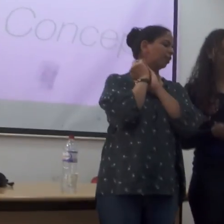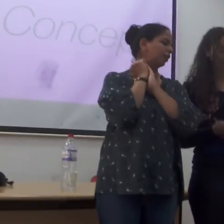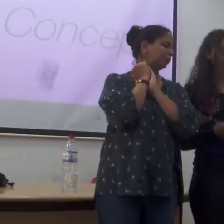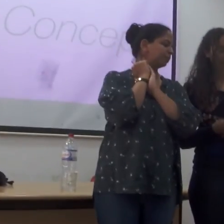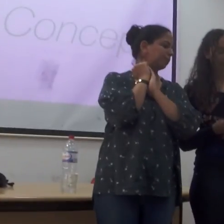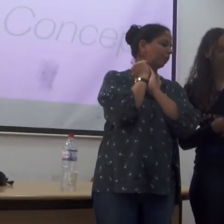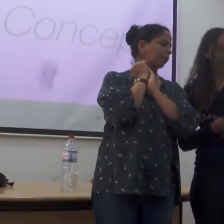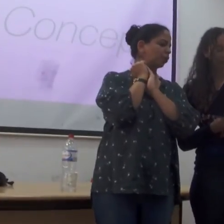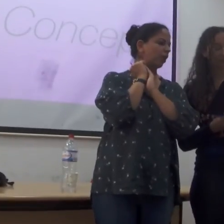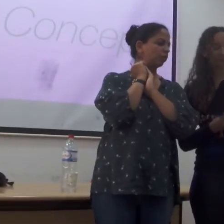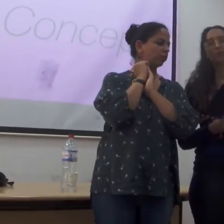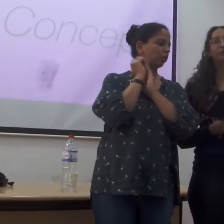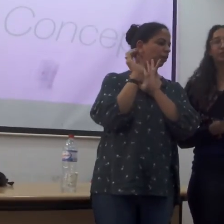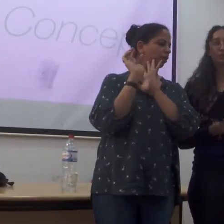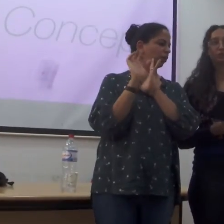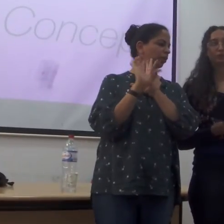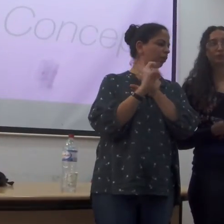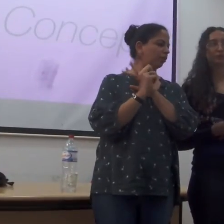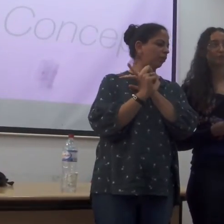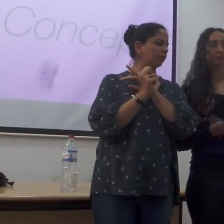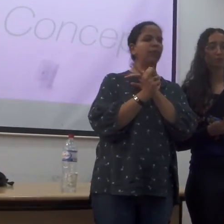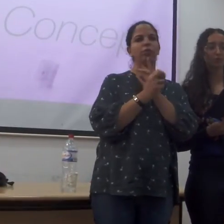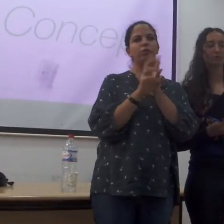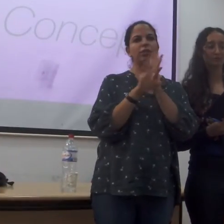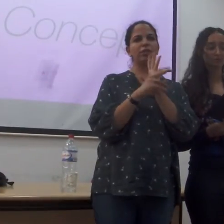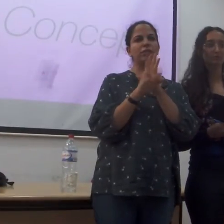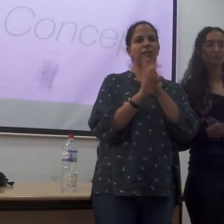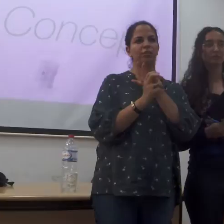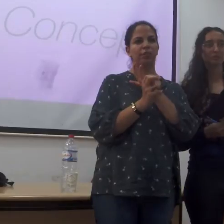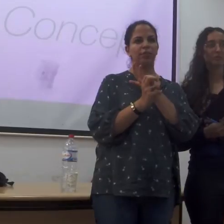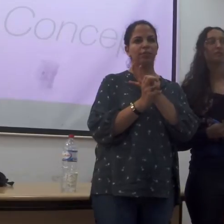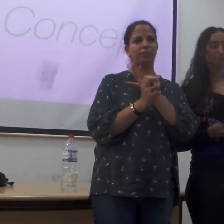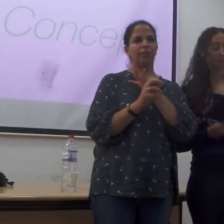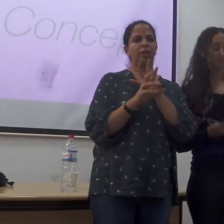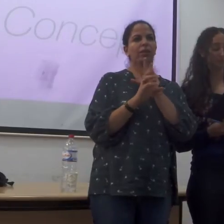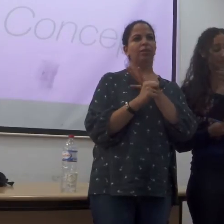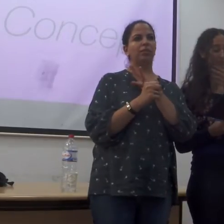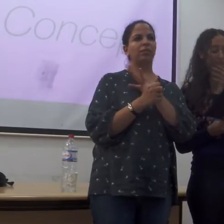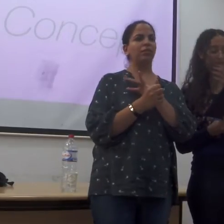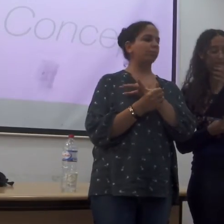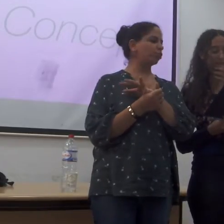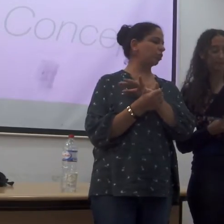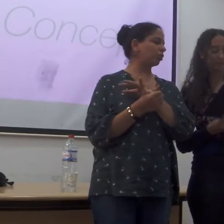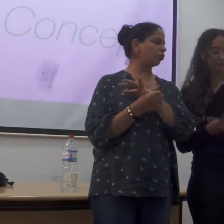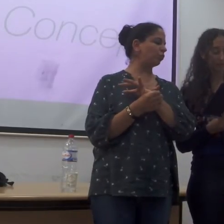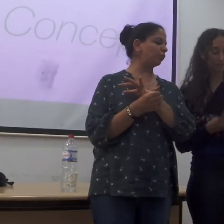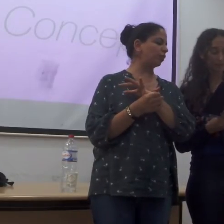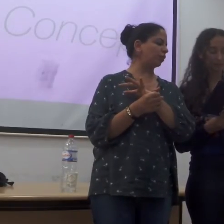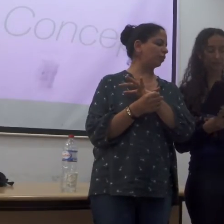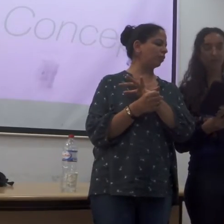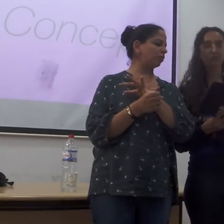فكرة هي باش نعملو فيديو تيزر اليفي التيزر باش